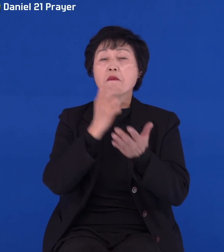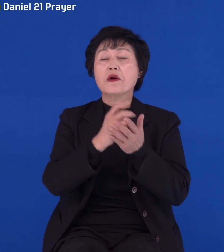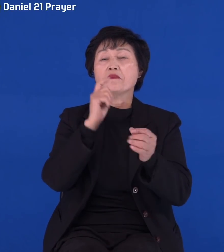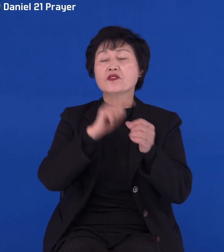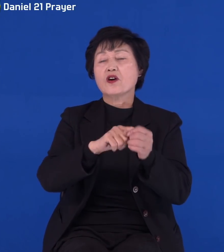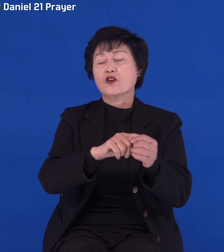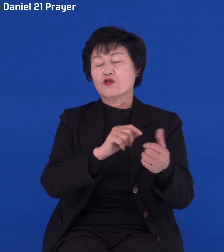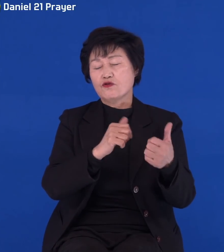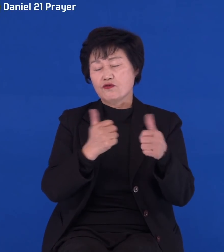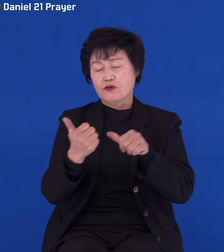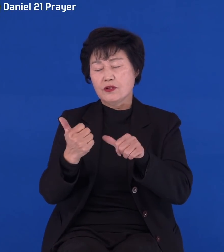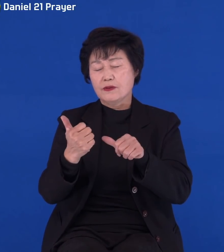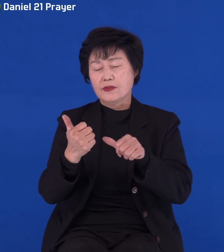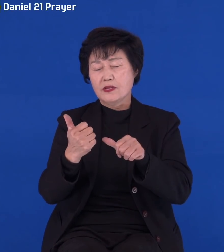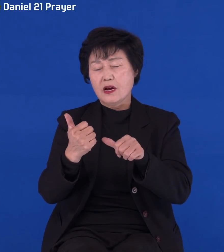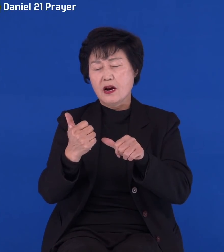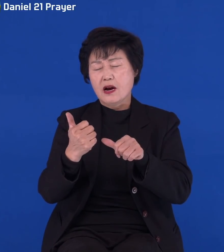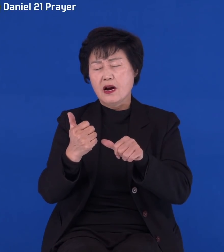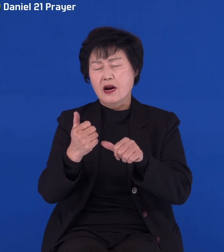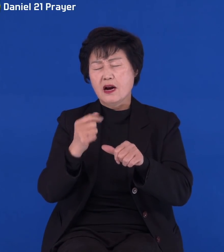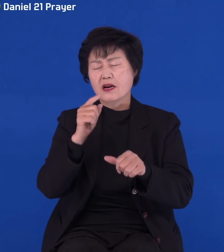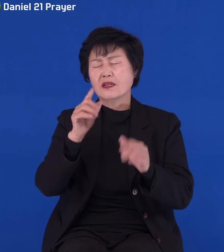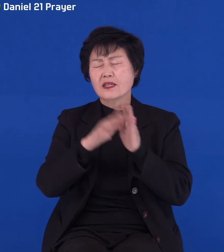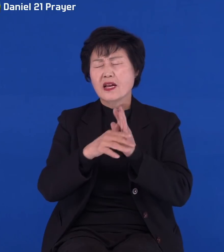저는 그 응급실에서 짐승같이 울었습니다.